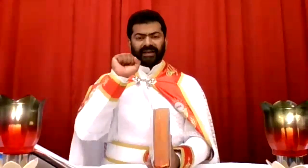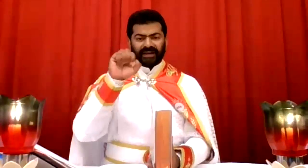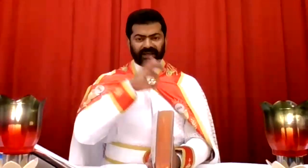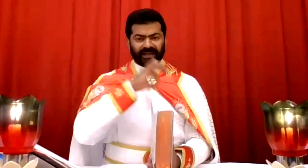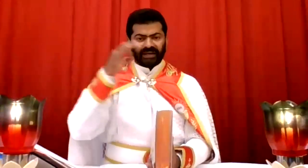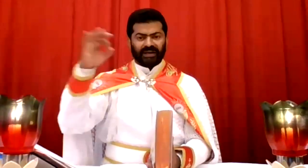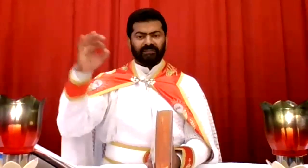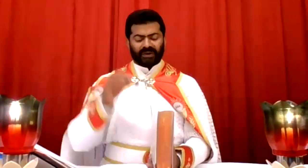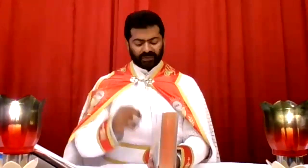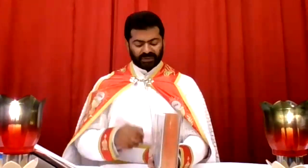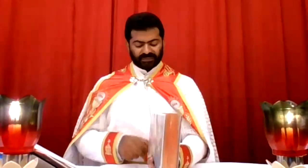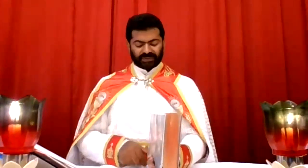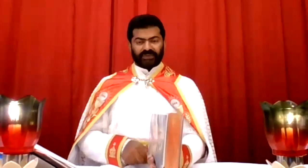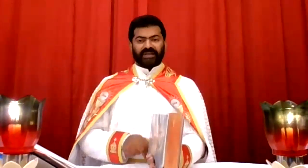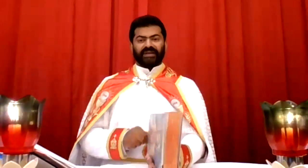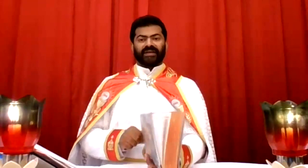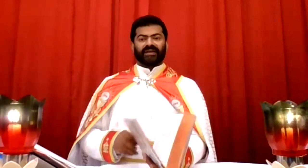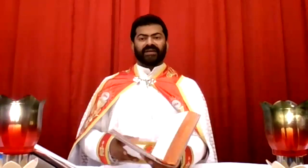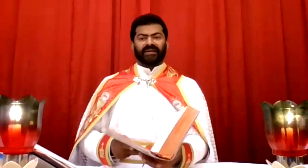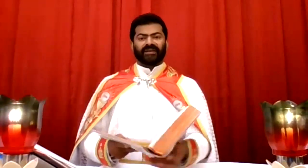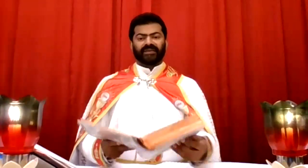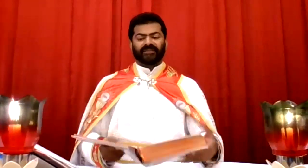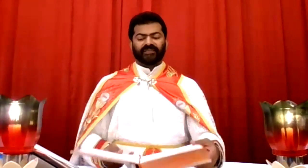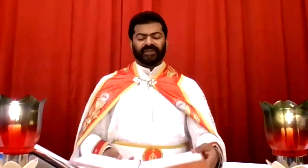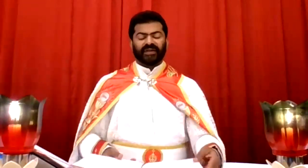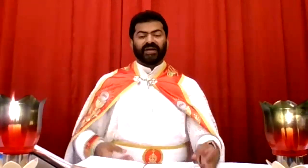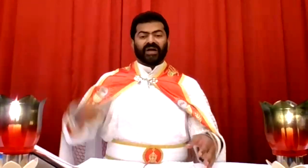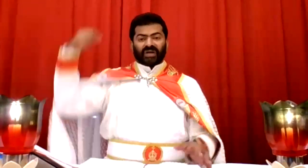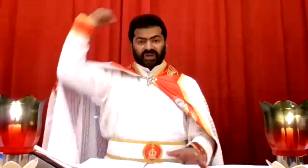അങ്ങയോടും അങ്ങയുടെ ആത്മാവോടും കൂടെ.